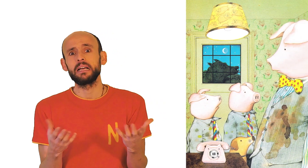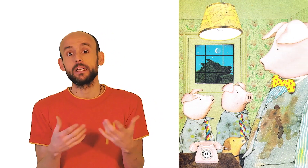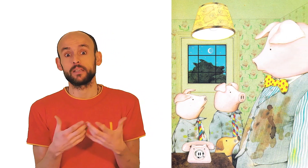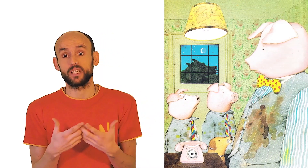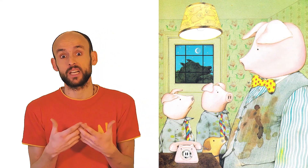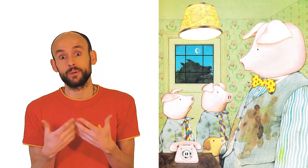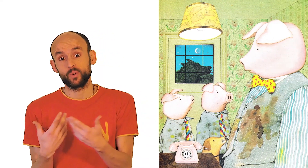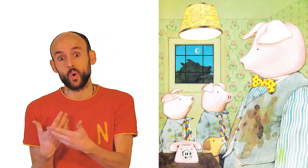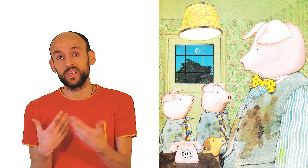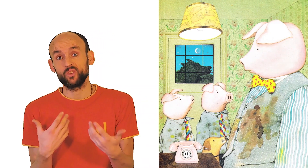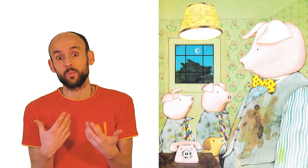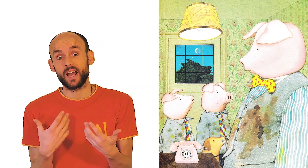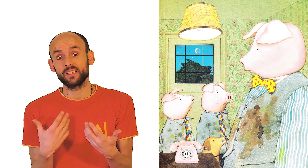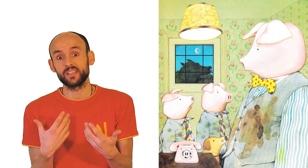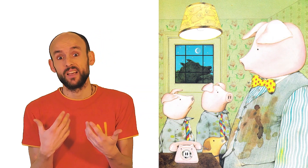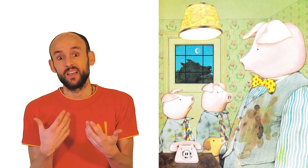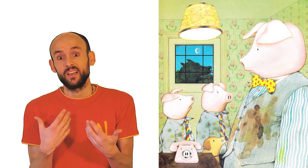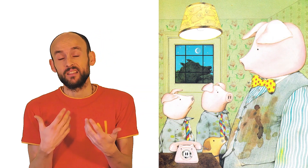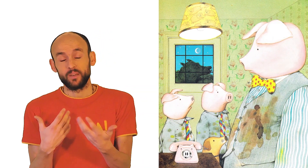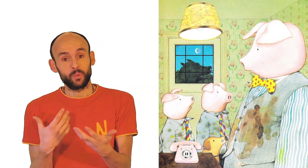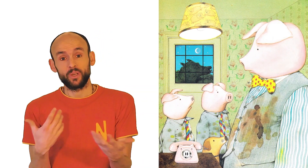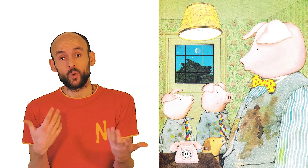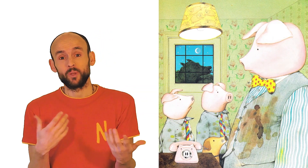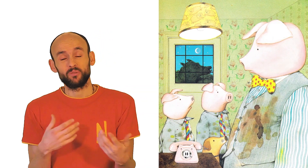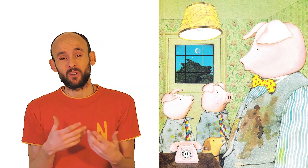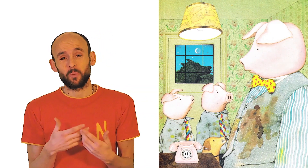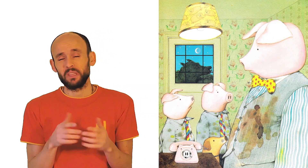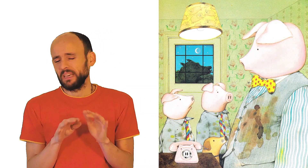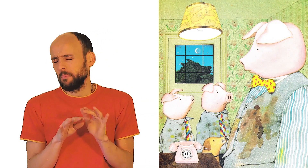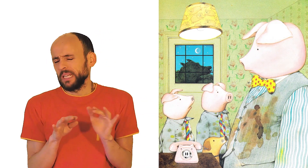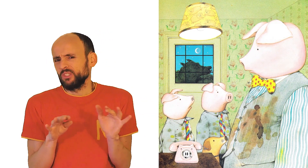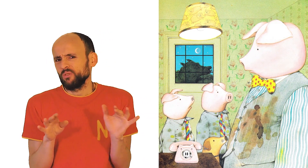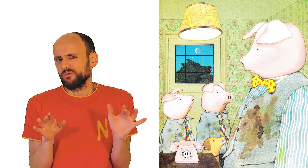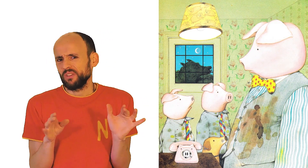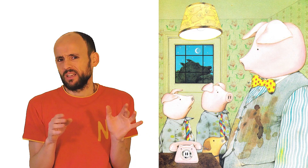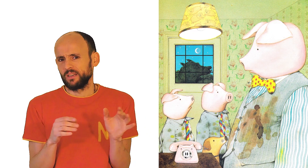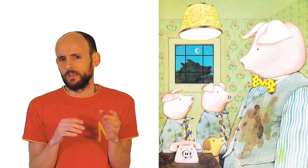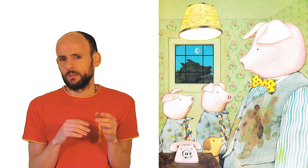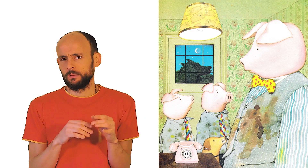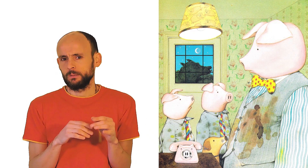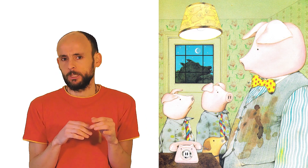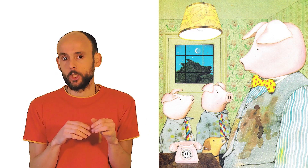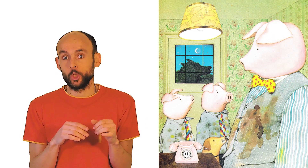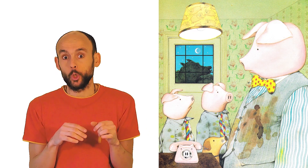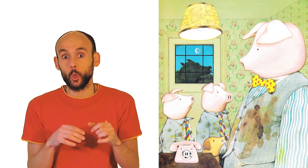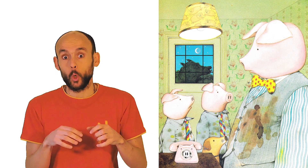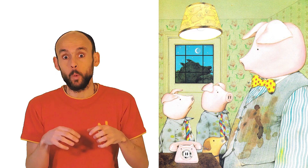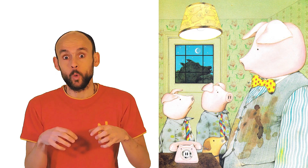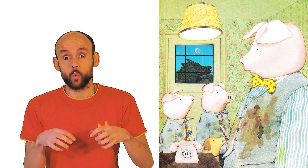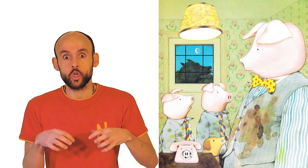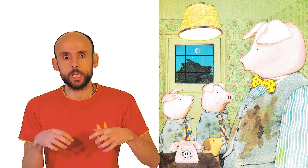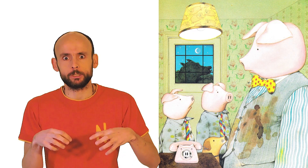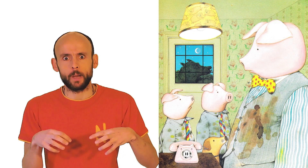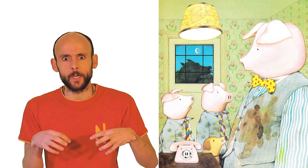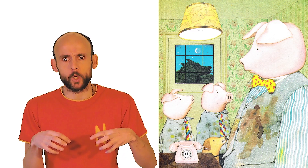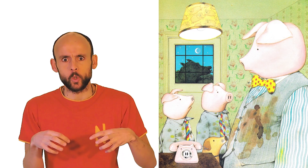se quejaban Juan y Tomás después de comer otra comida espantosa. ¿Y yo cómo voy a saberlo,